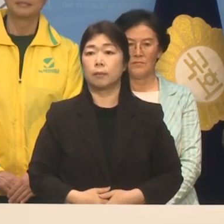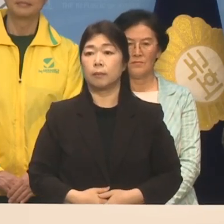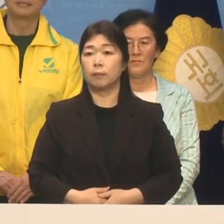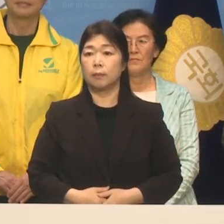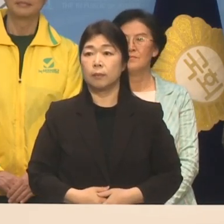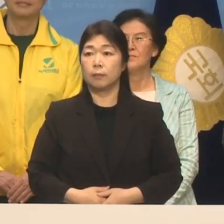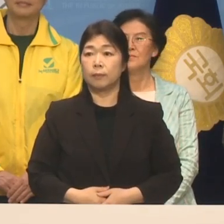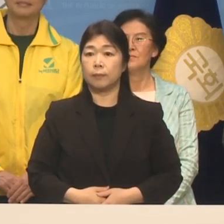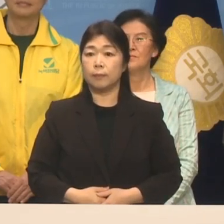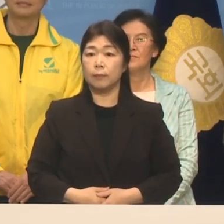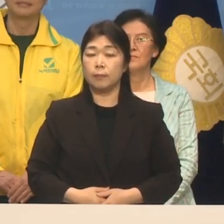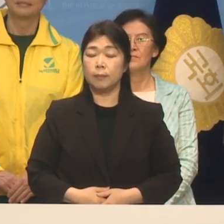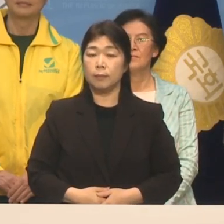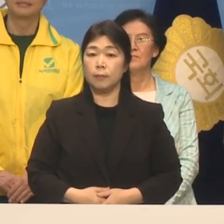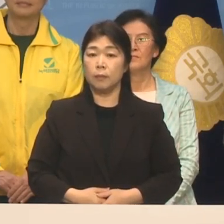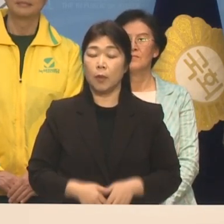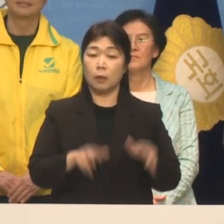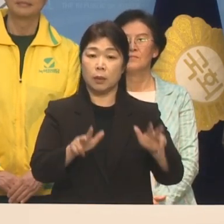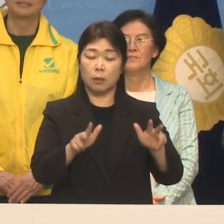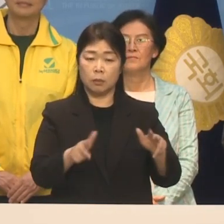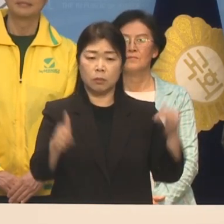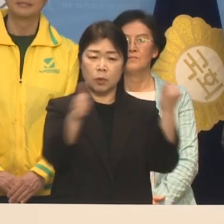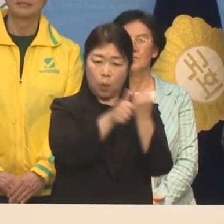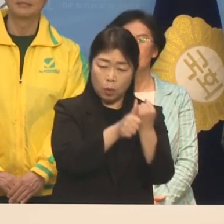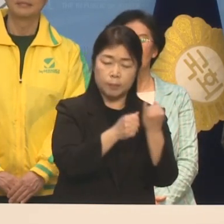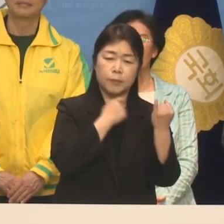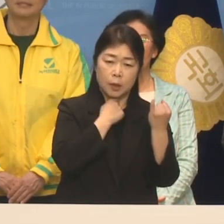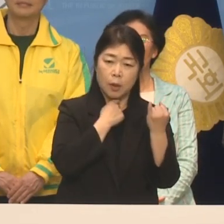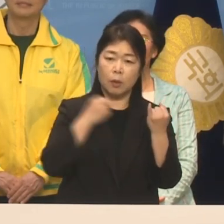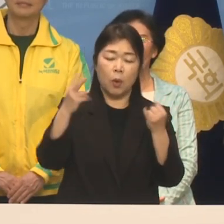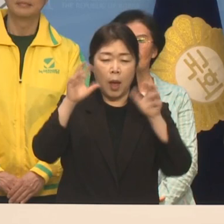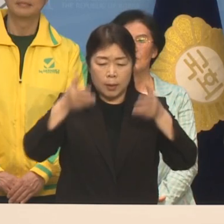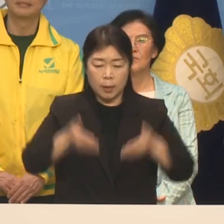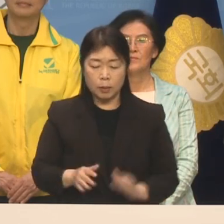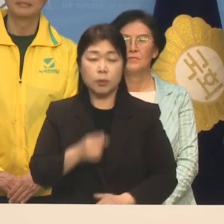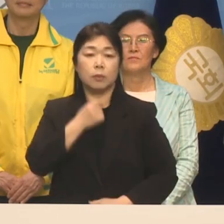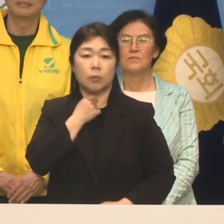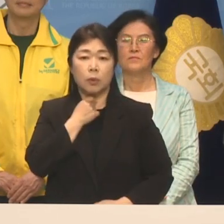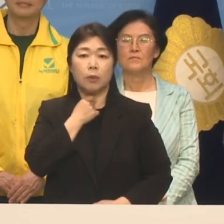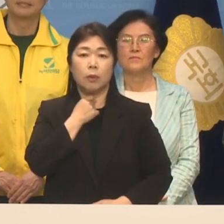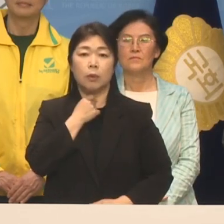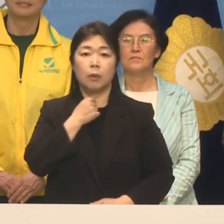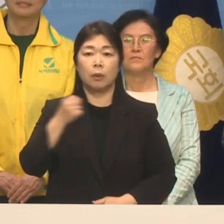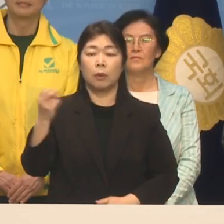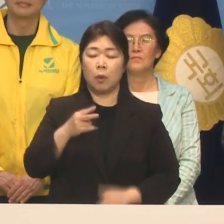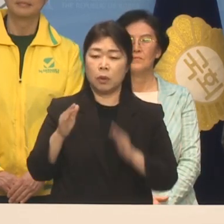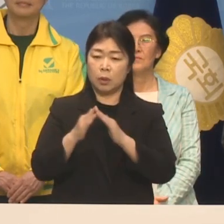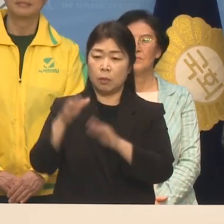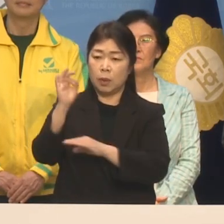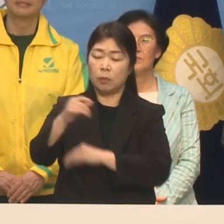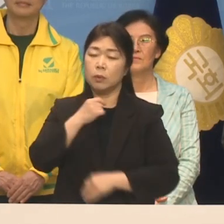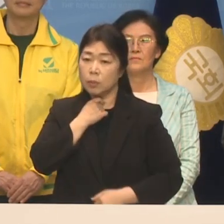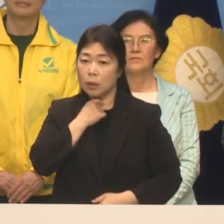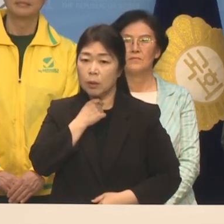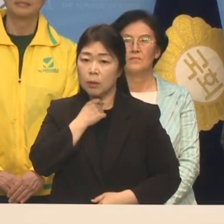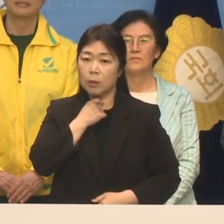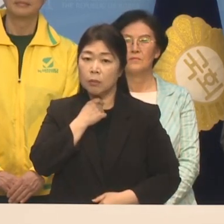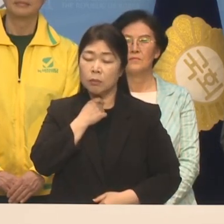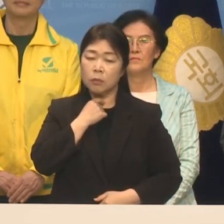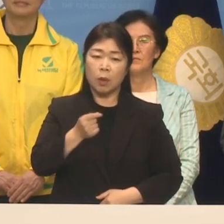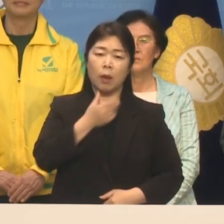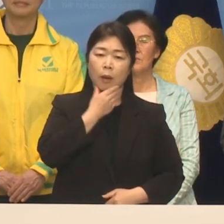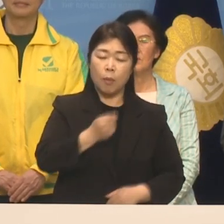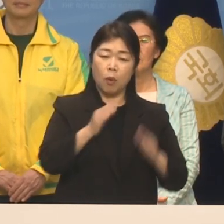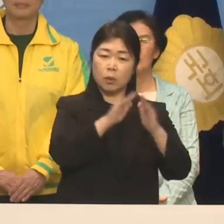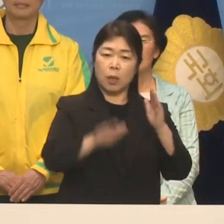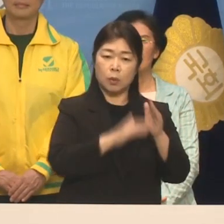그러면서 이제는 결혼을 하고 아이를 낳고 집을 장만하고 그렇게 단란한 가정을